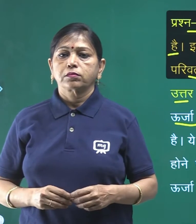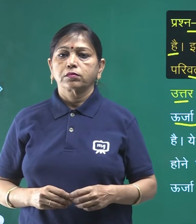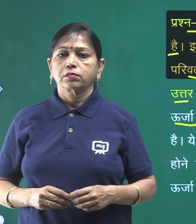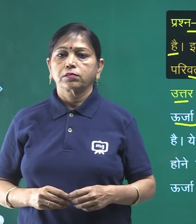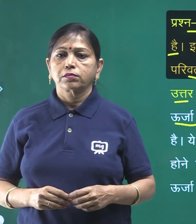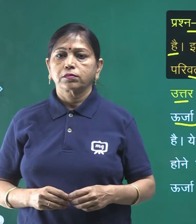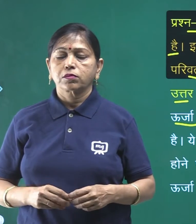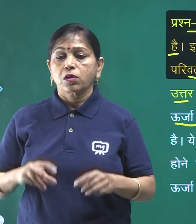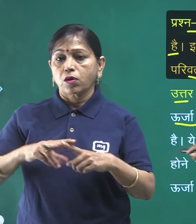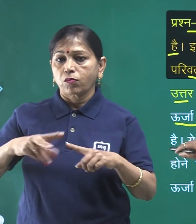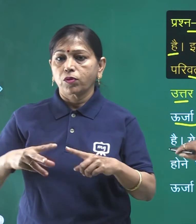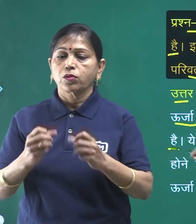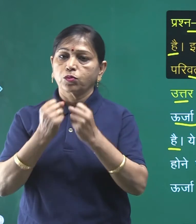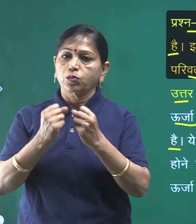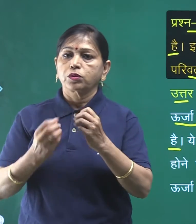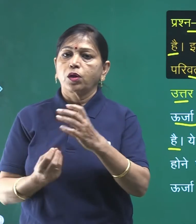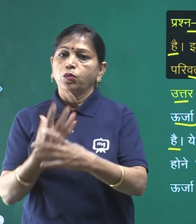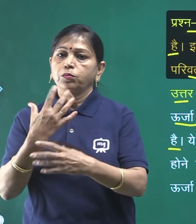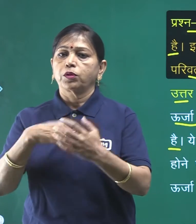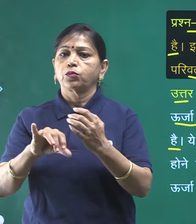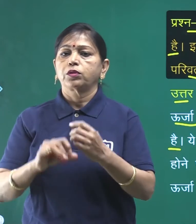विद्युत ऊर्जा उत्पन्न होती है।